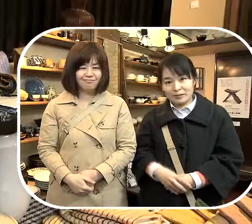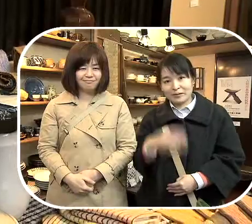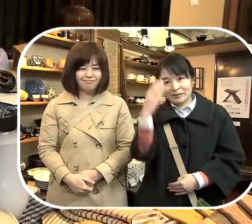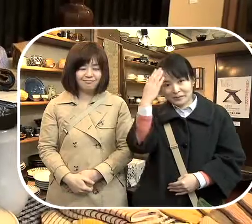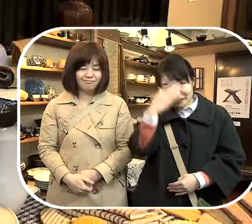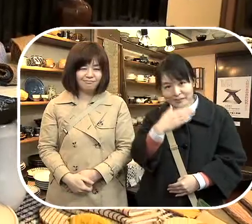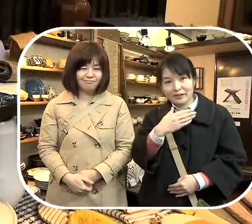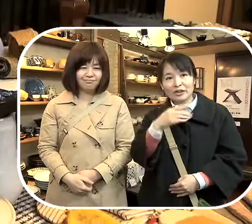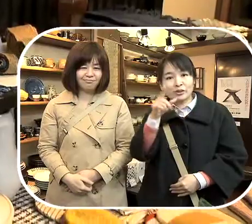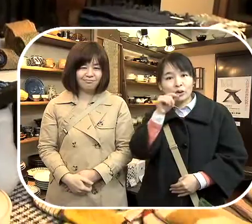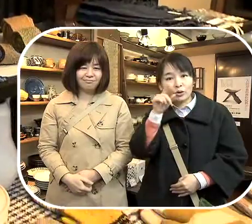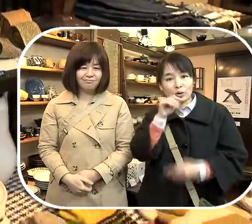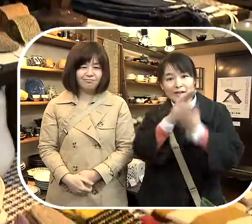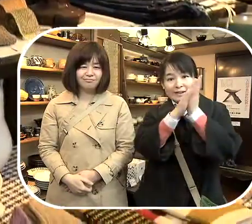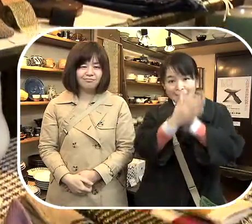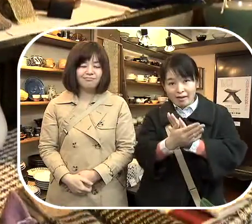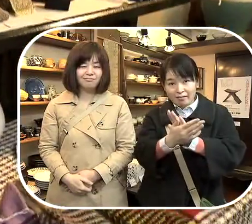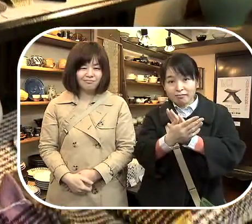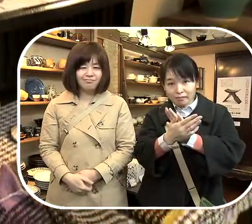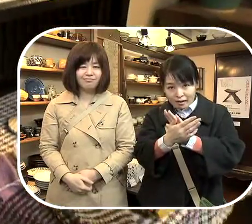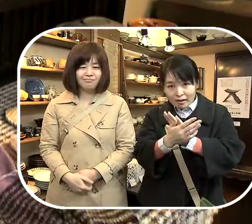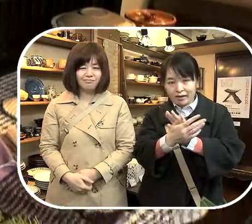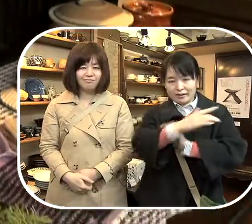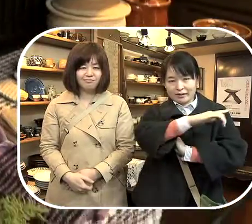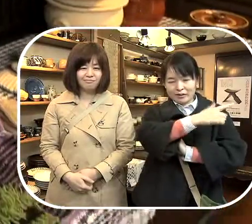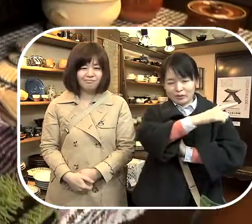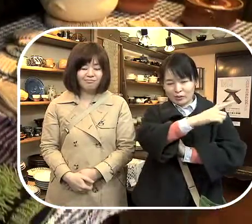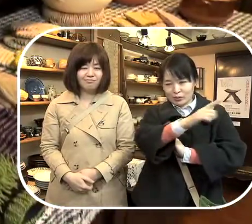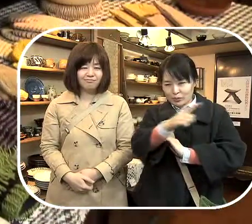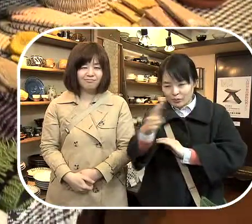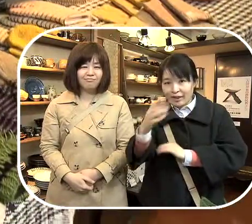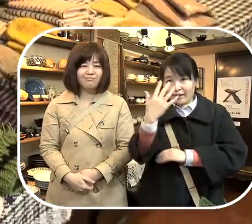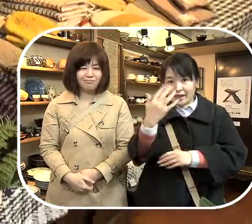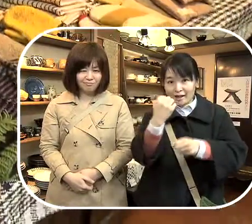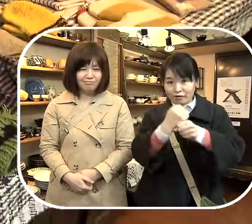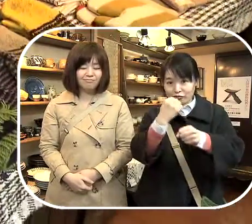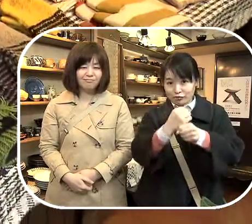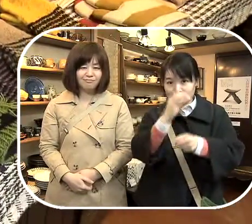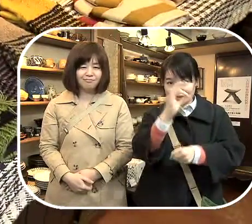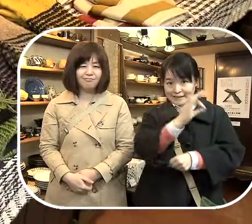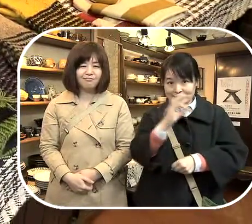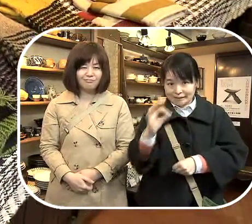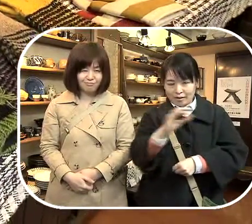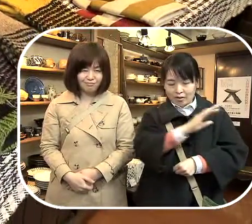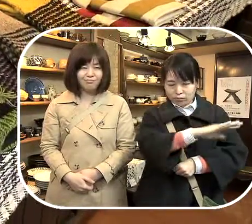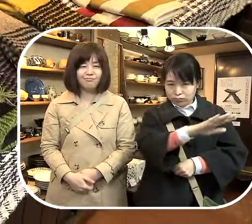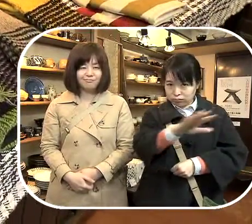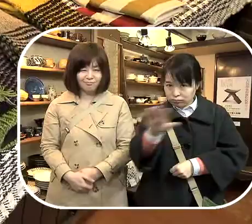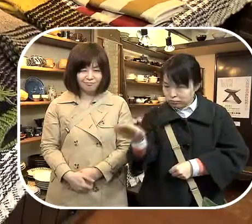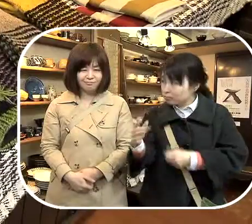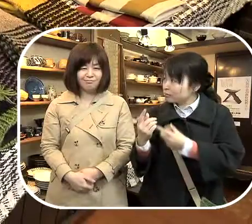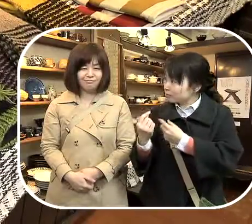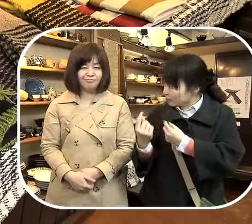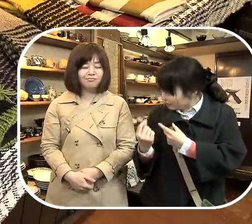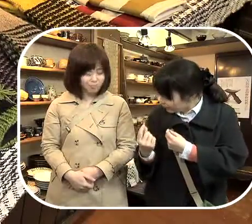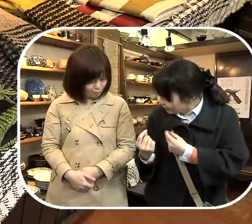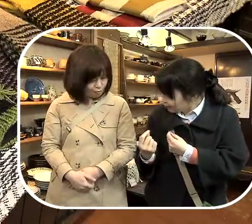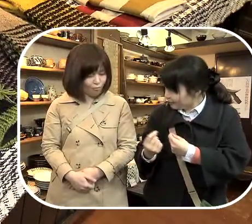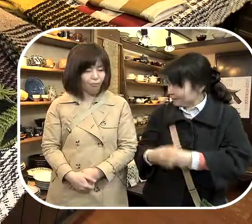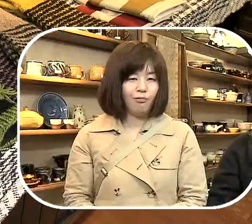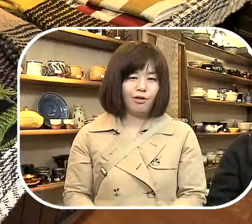。 鳥取県にもいろいろな民芸品がありますね。